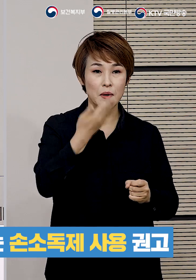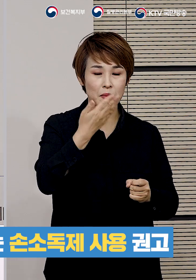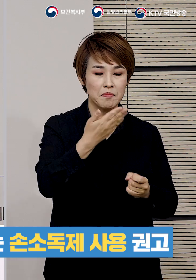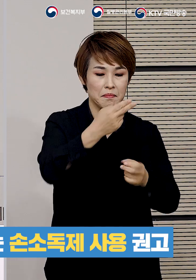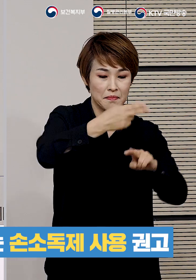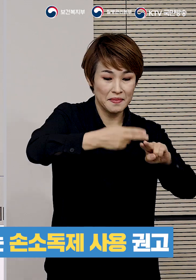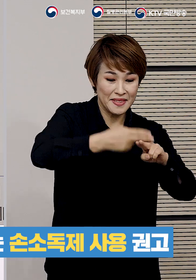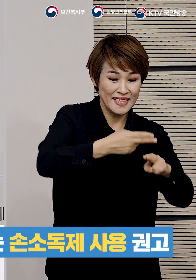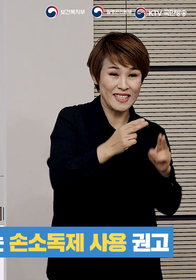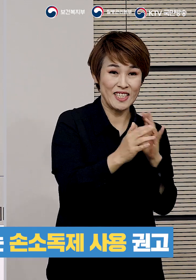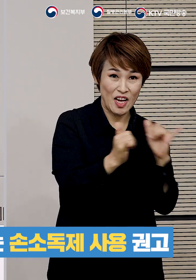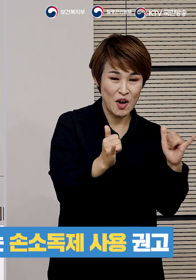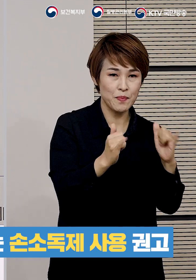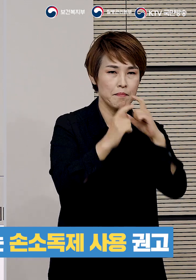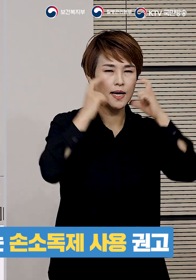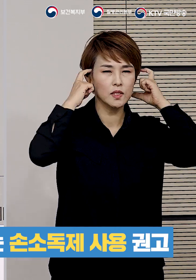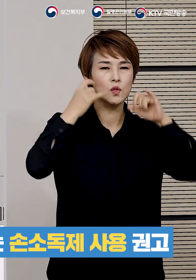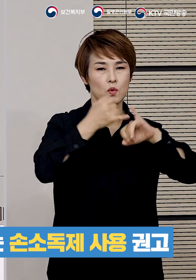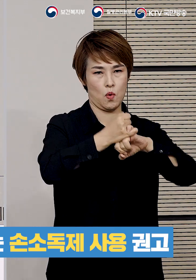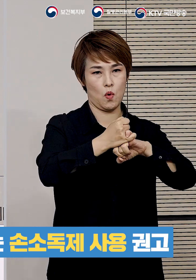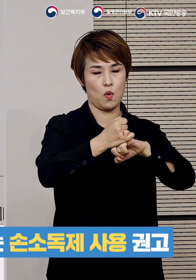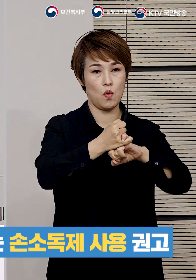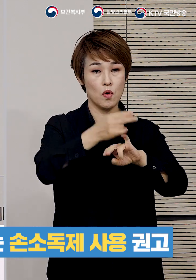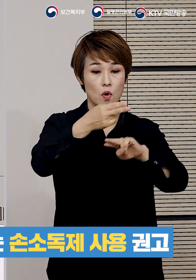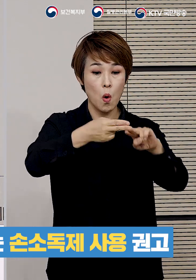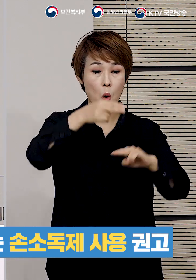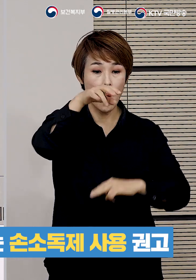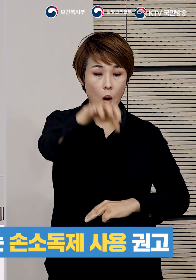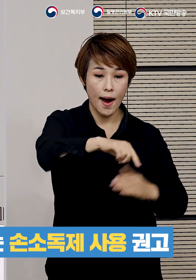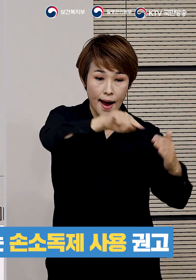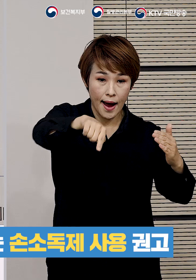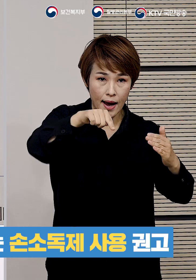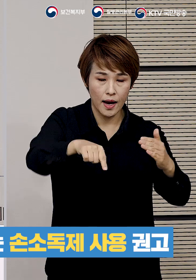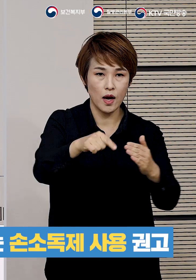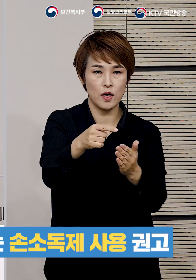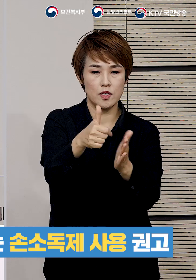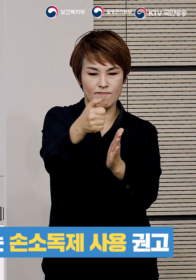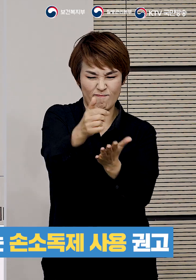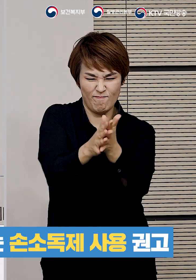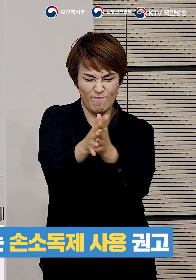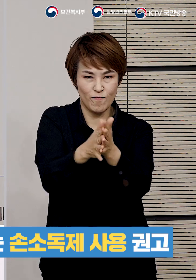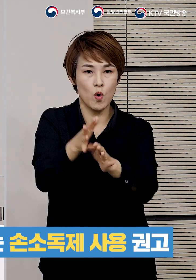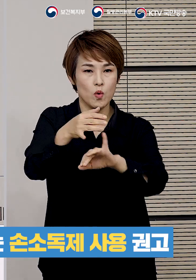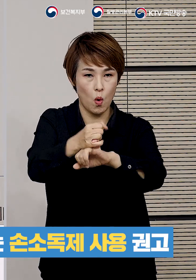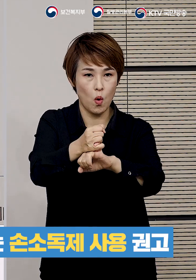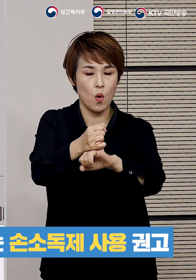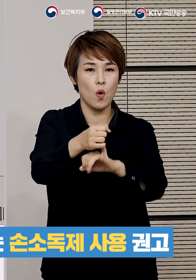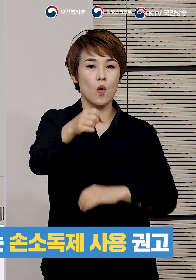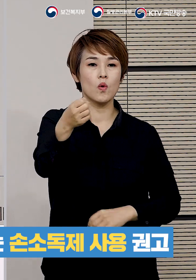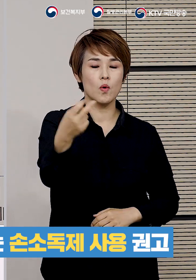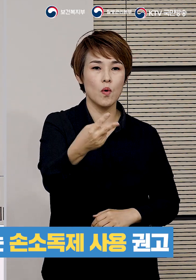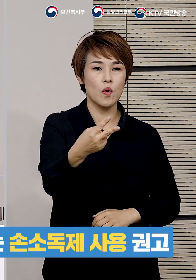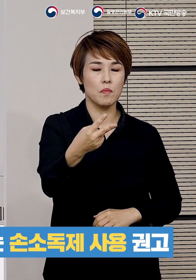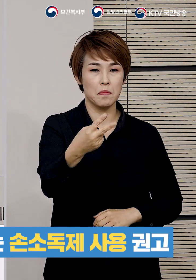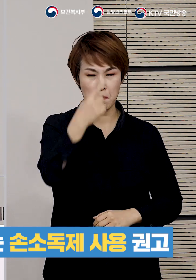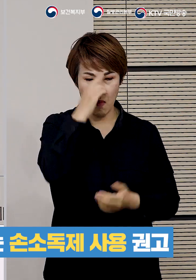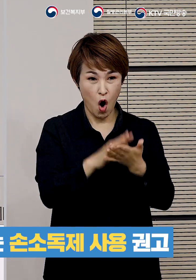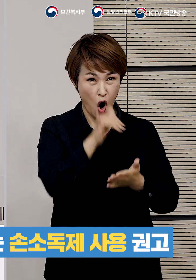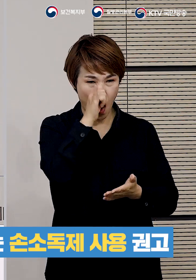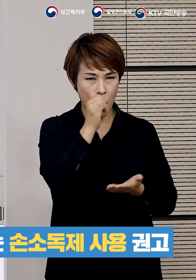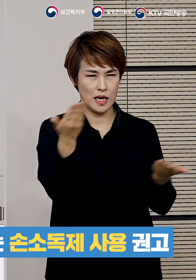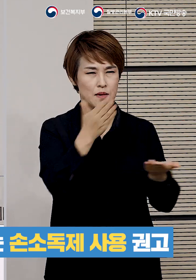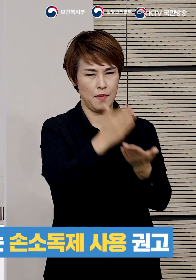수 있도록 식품 취급자의 마스크 착용, 영업장 내 손 씻는 시설의 설치나 손 소독제